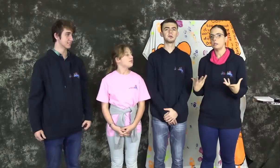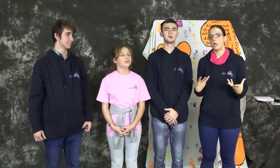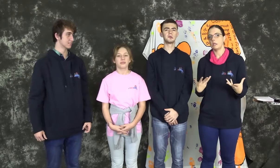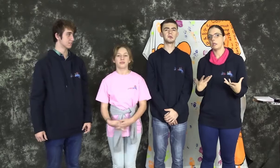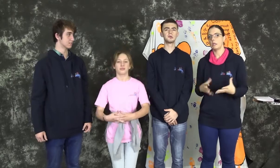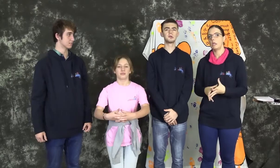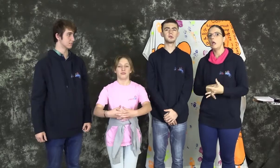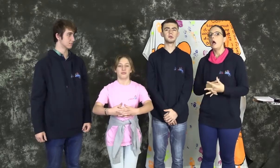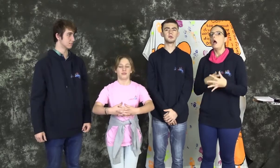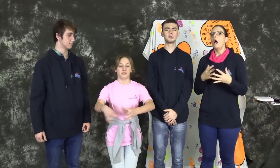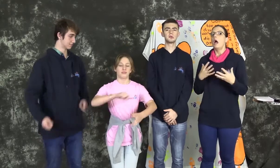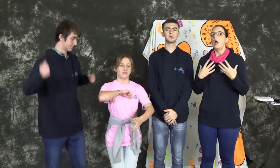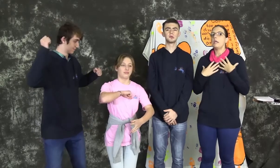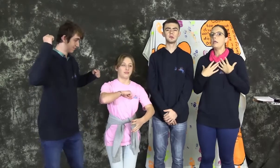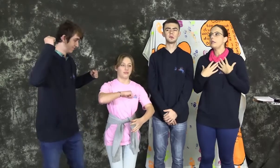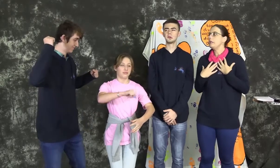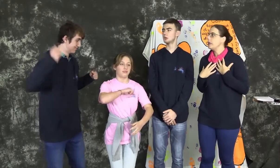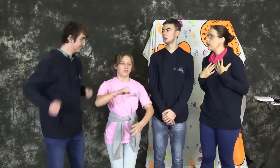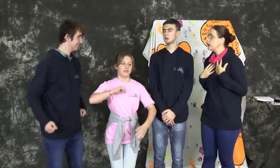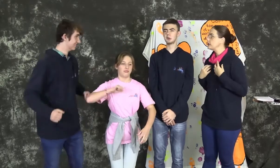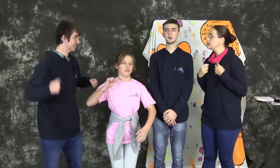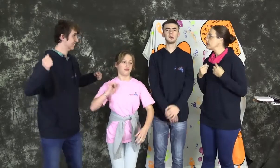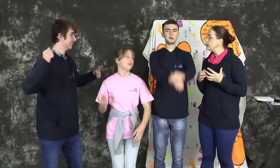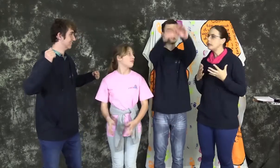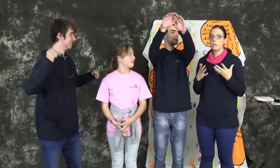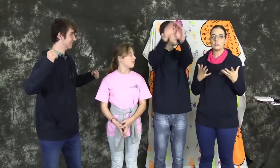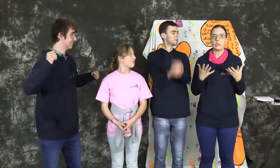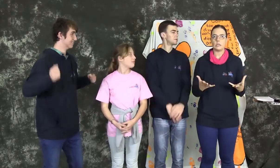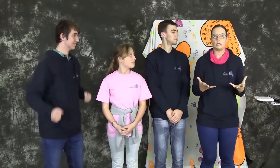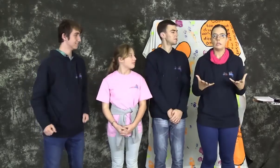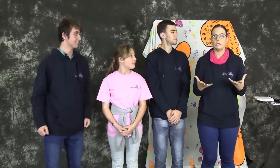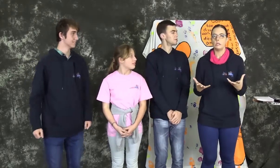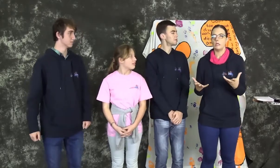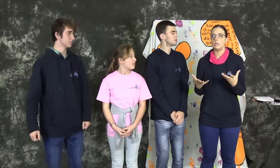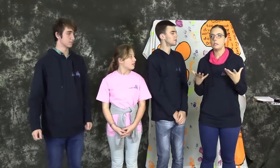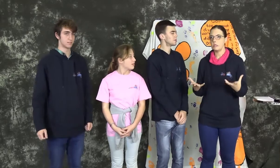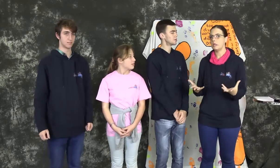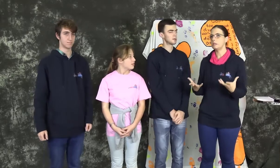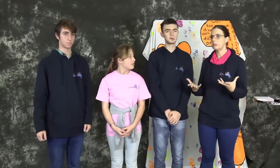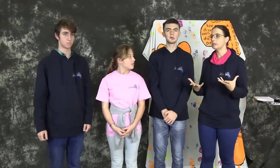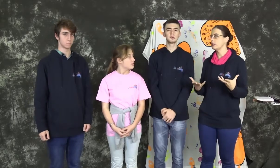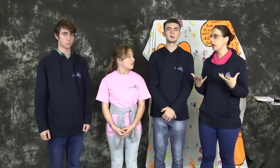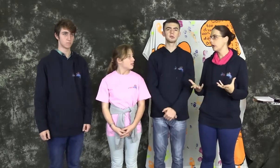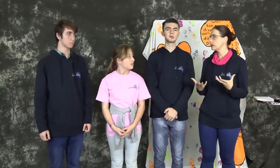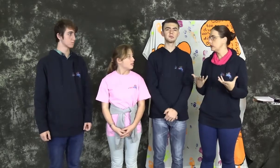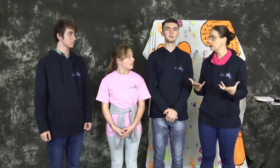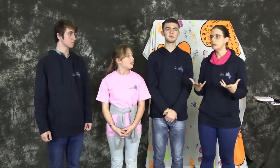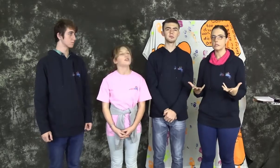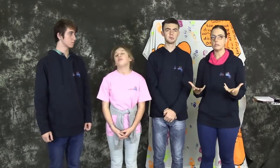kan aanval. Een kind van die Here wat nie selfbeheersing heet nie, is weerlose. Dit ons kan makkelijk foute maak,